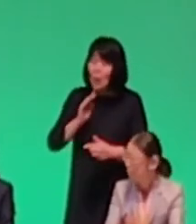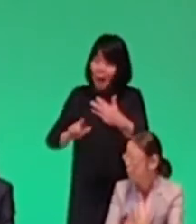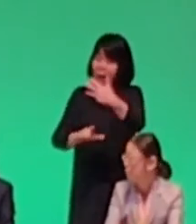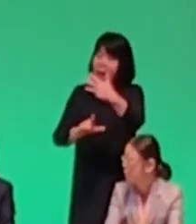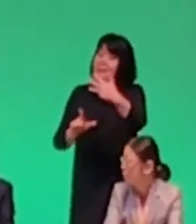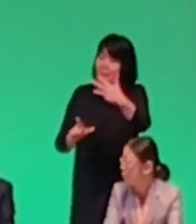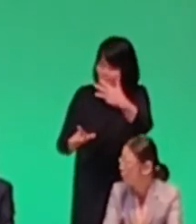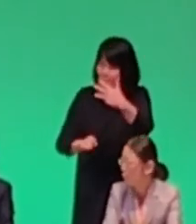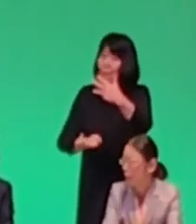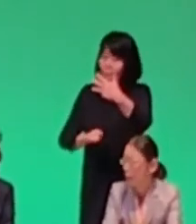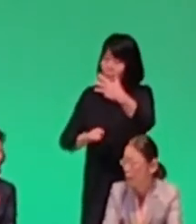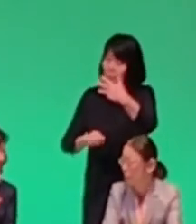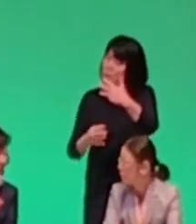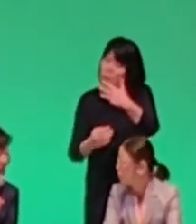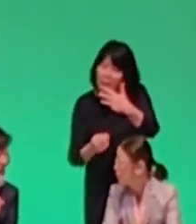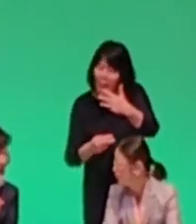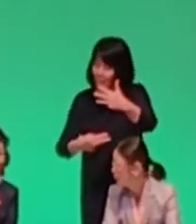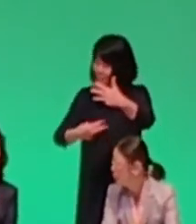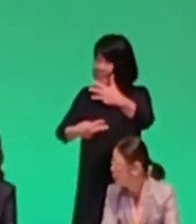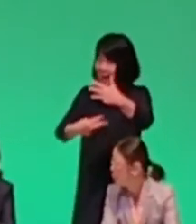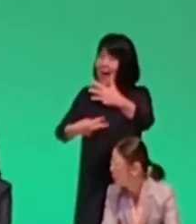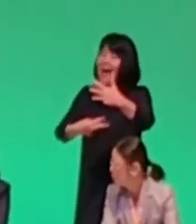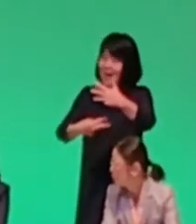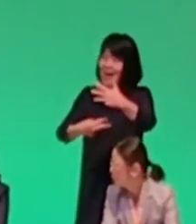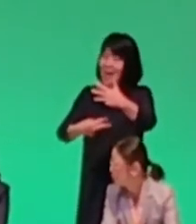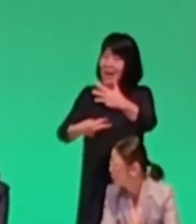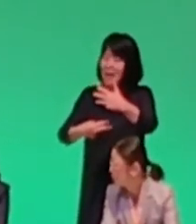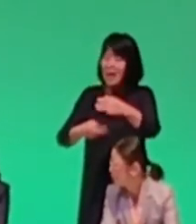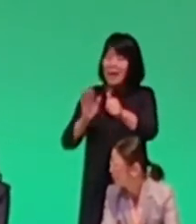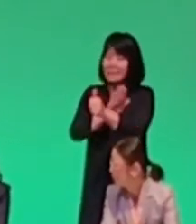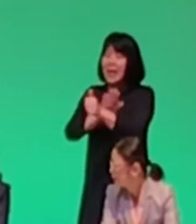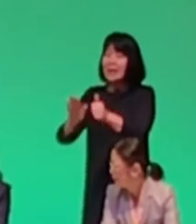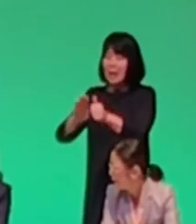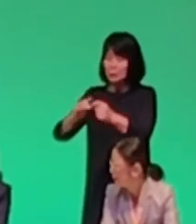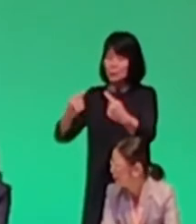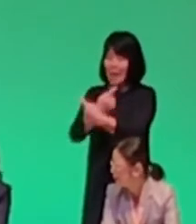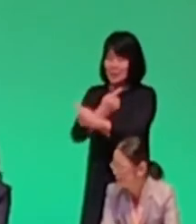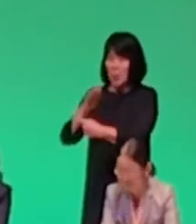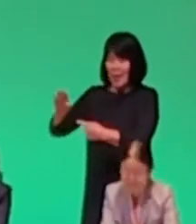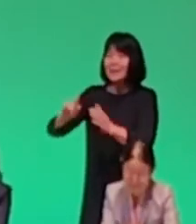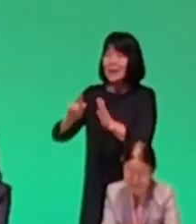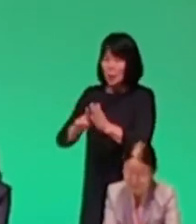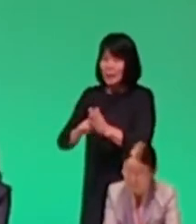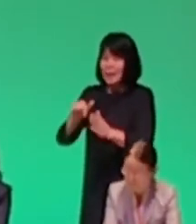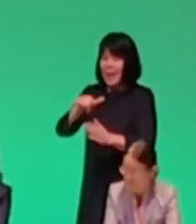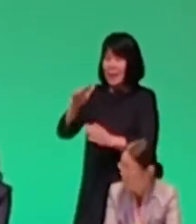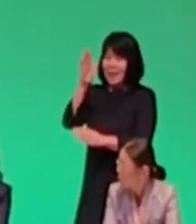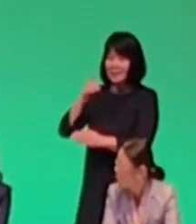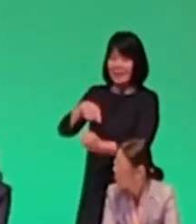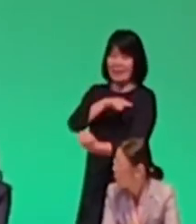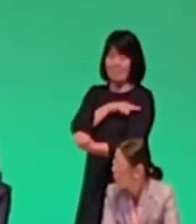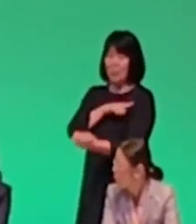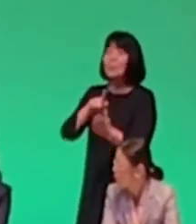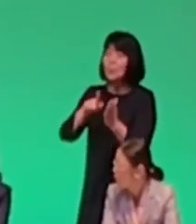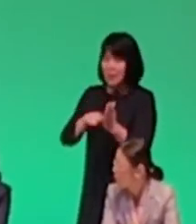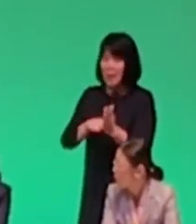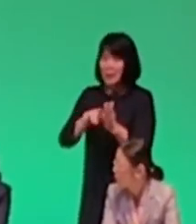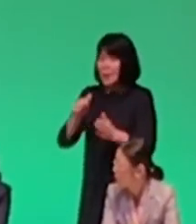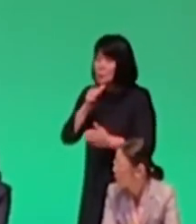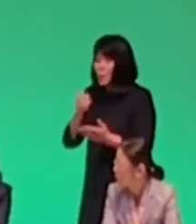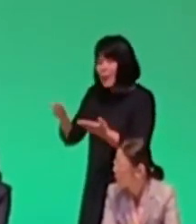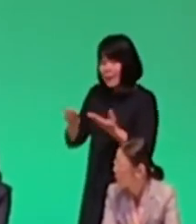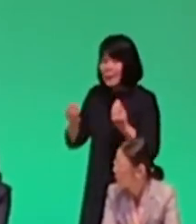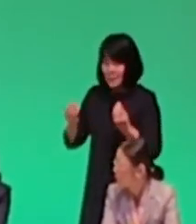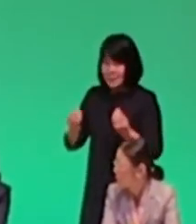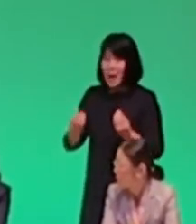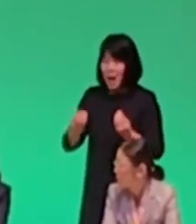月のいつだったか3日でしたっけね、内閣改造があった時に安倍政権の下で、今ご紹介があり